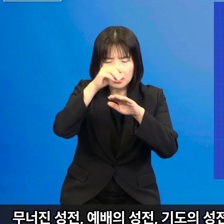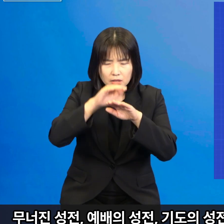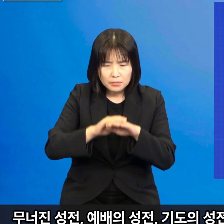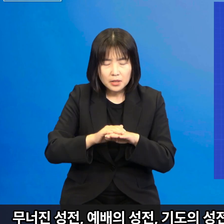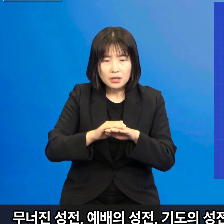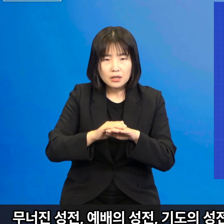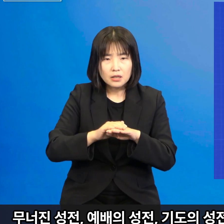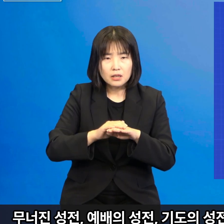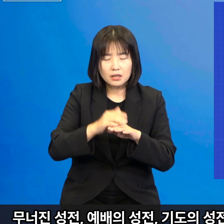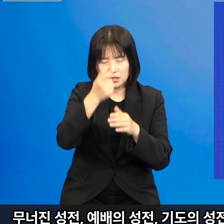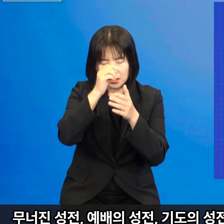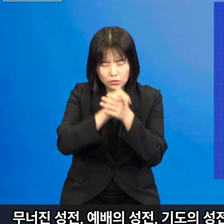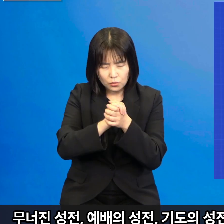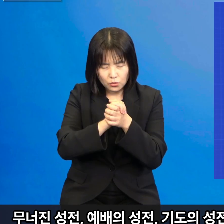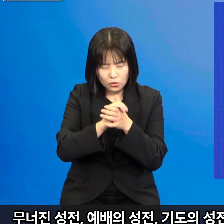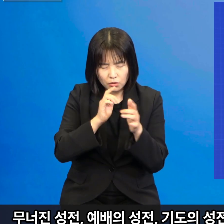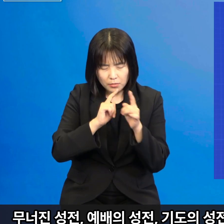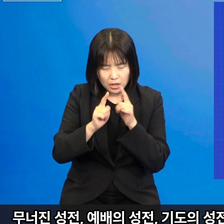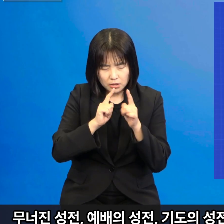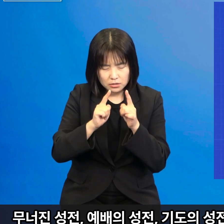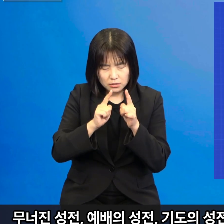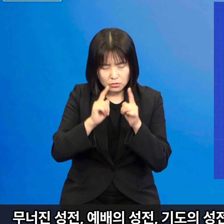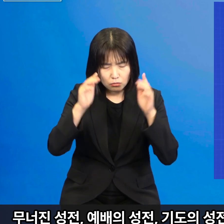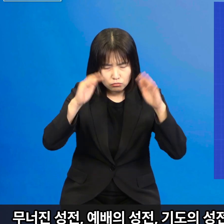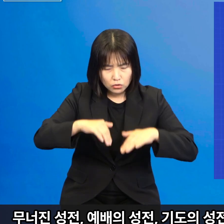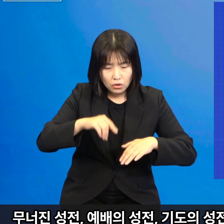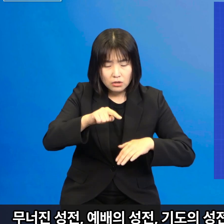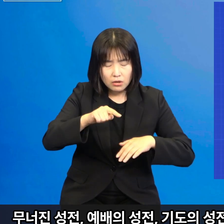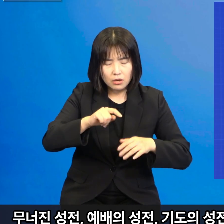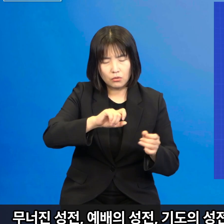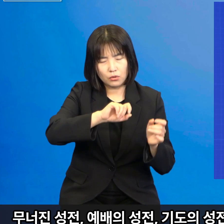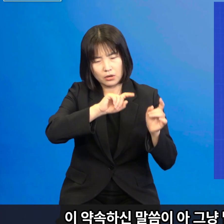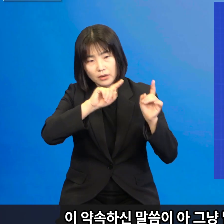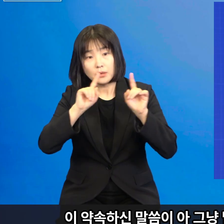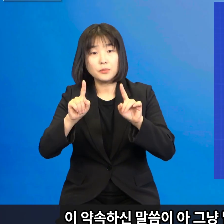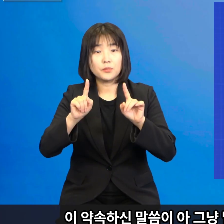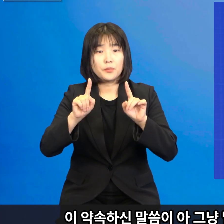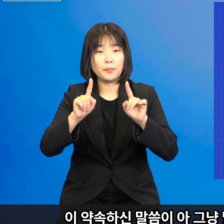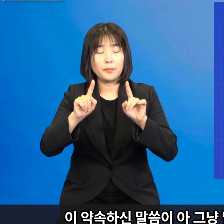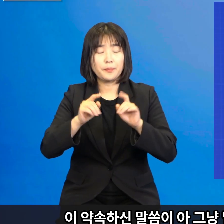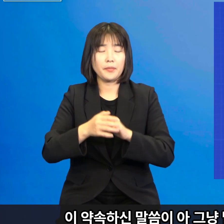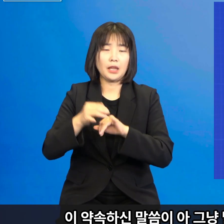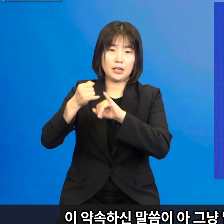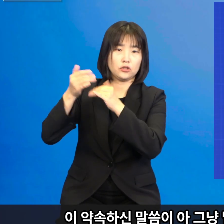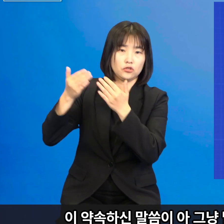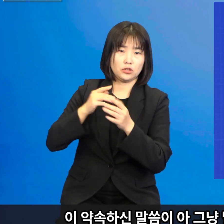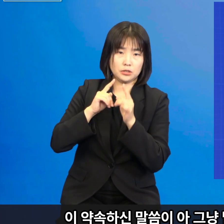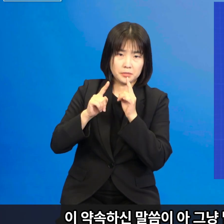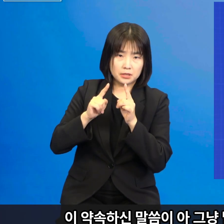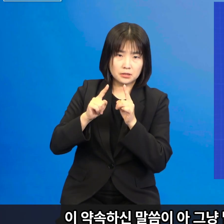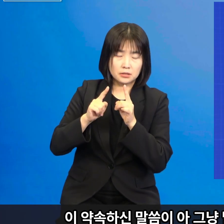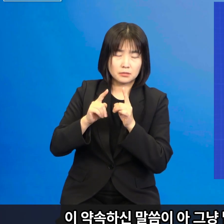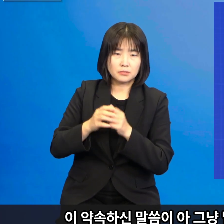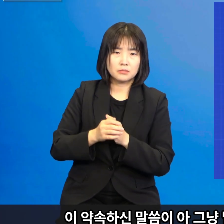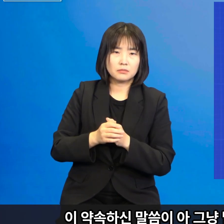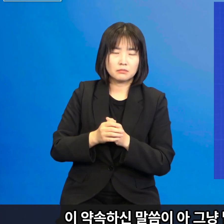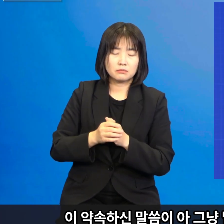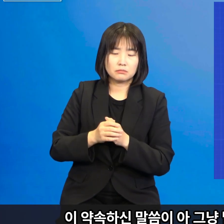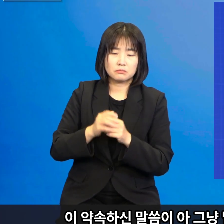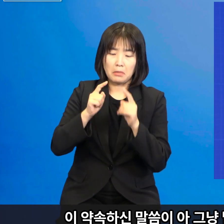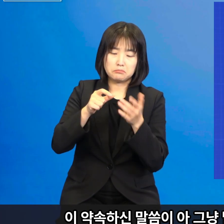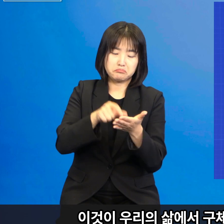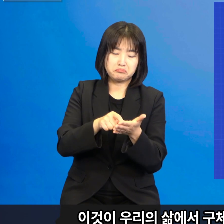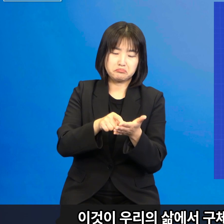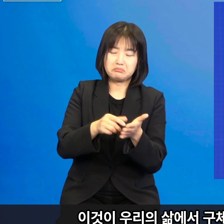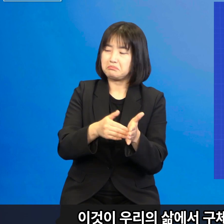성전, 기도의 성전, 말씀의 성전, 이것이 회복되어 가면서 이 약속하신 말씀이 그냥 말씀이 그냥 있네, 그게